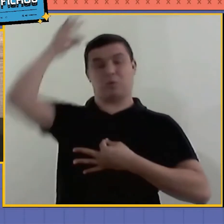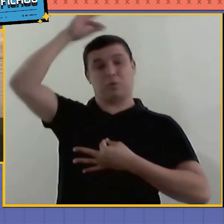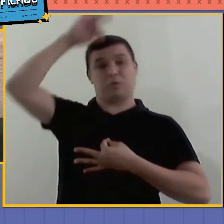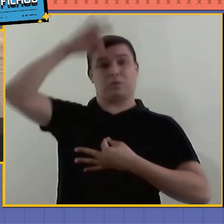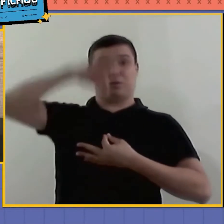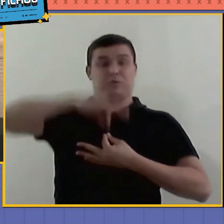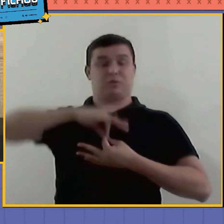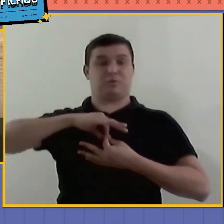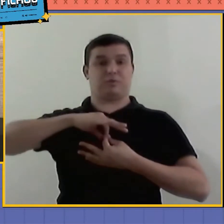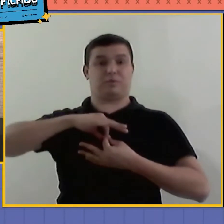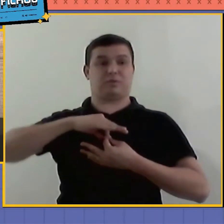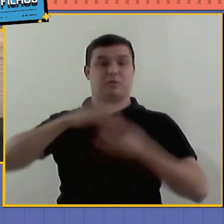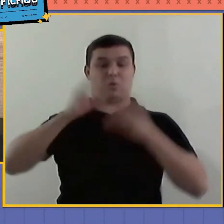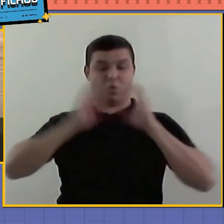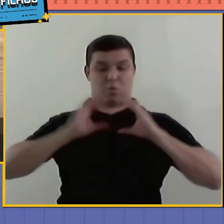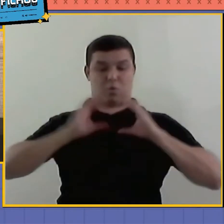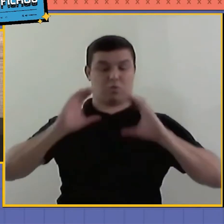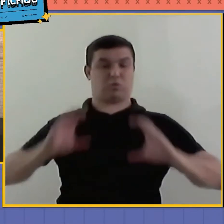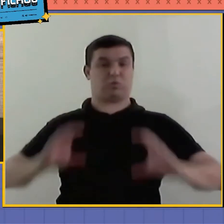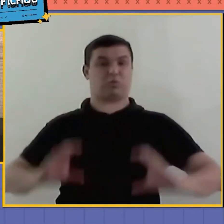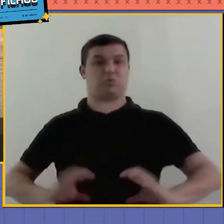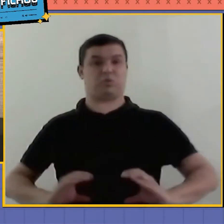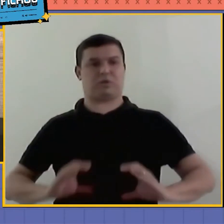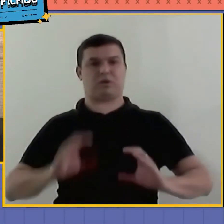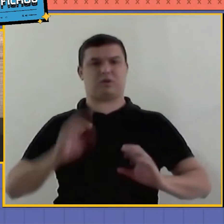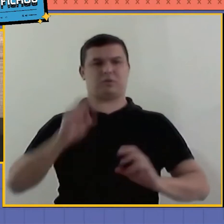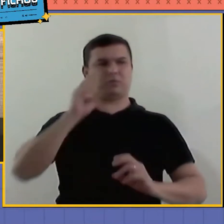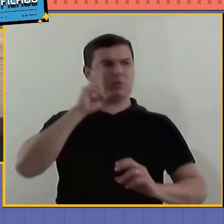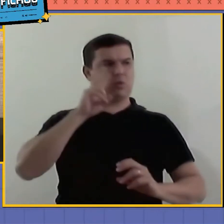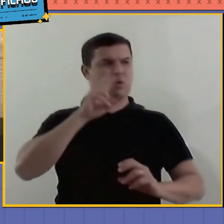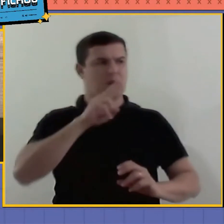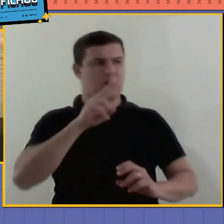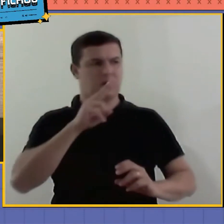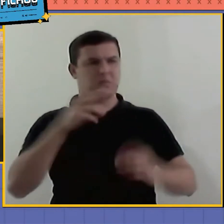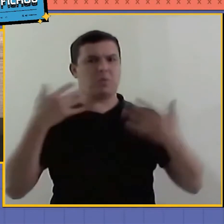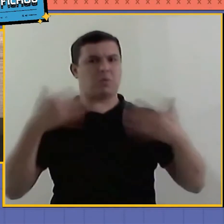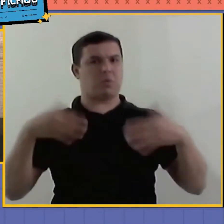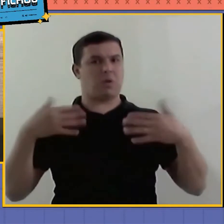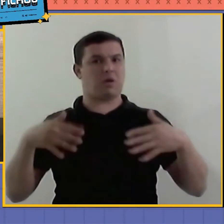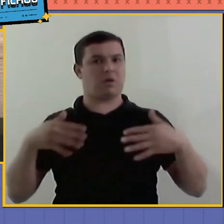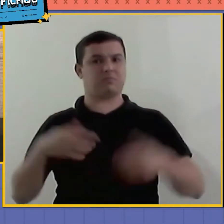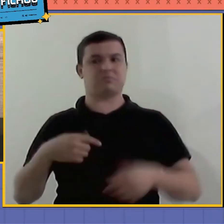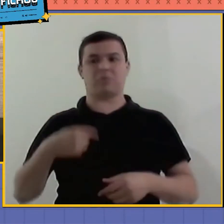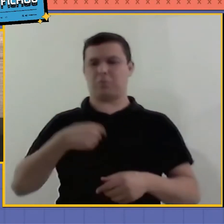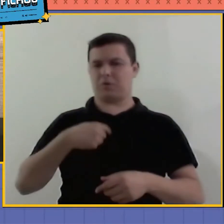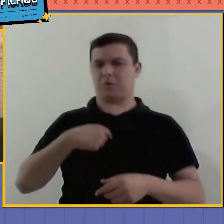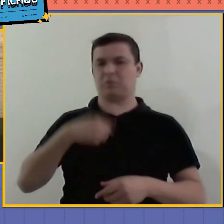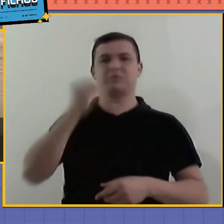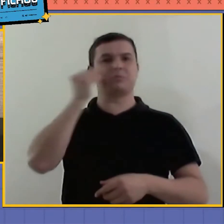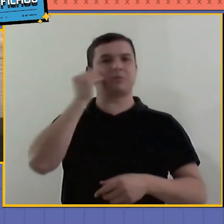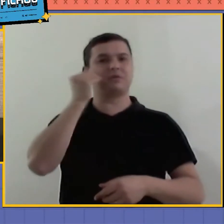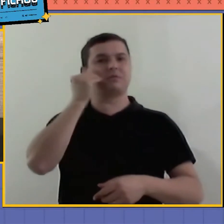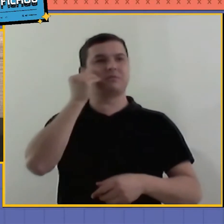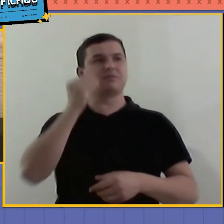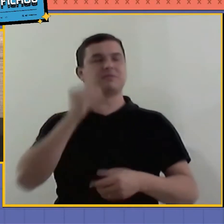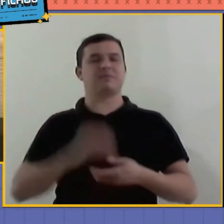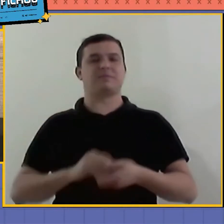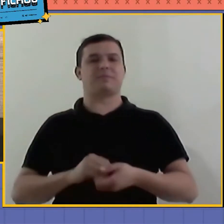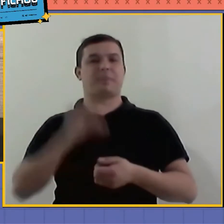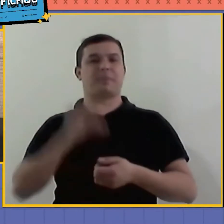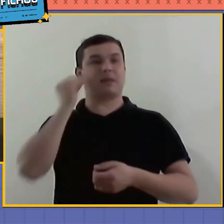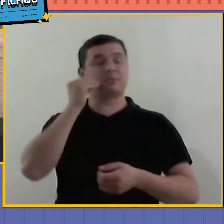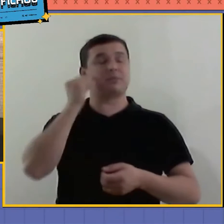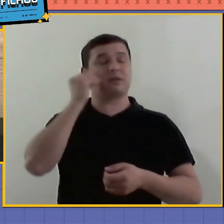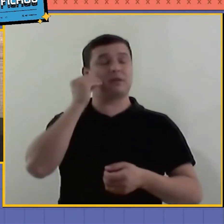conduta que vai impressionar os outros comigo mesmo Aconteceu algo semelhante e quando eu fui salvo na vida da igreja